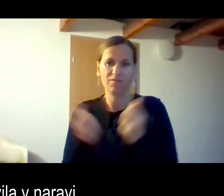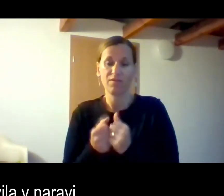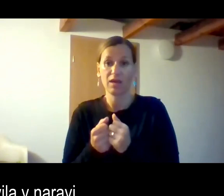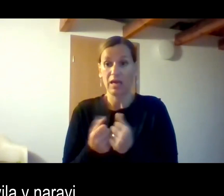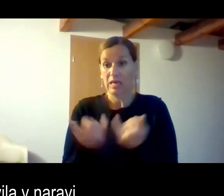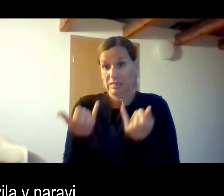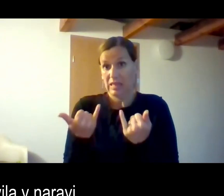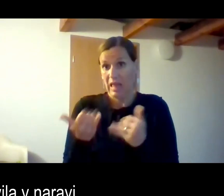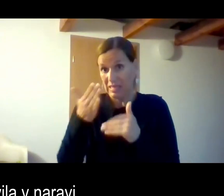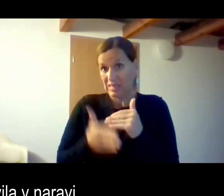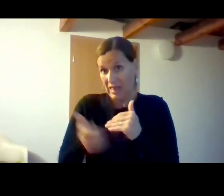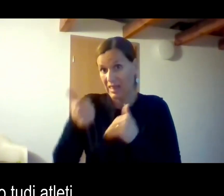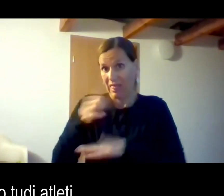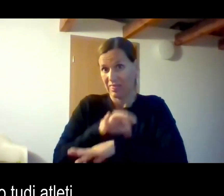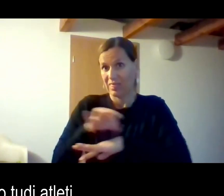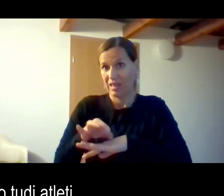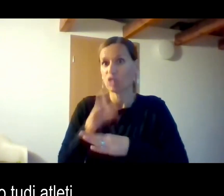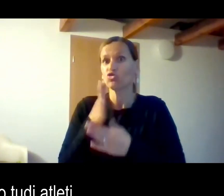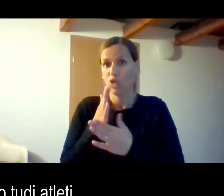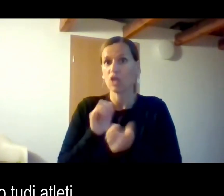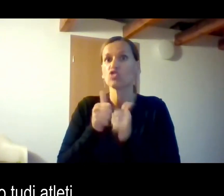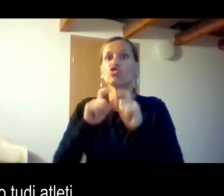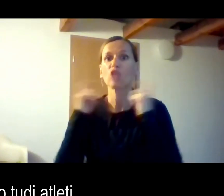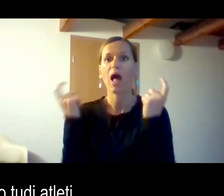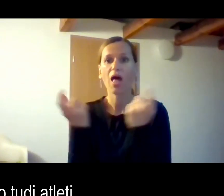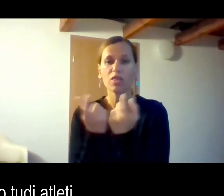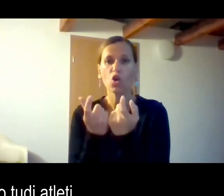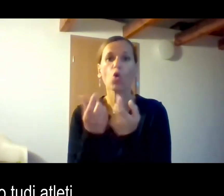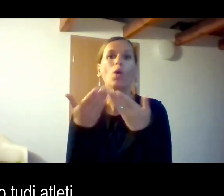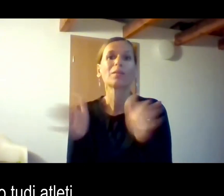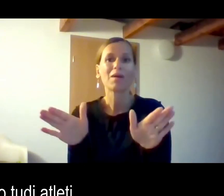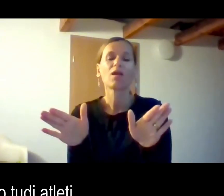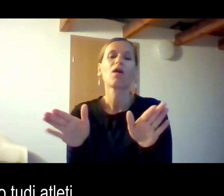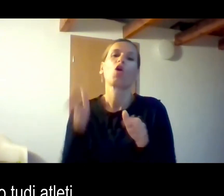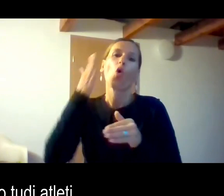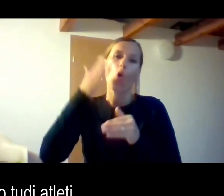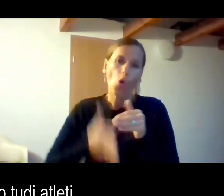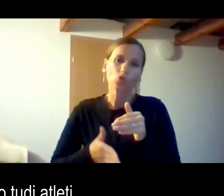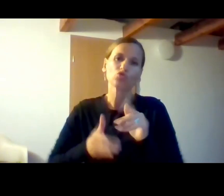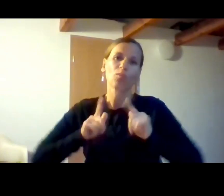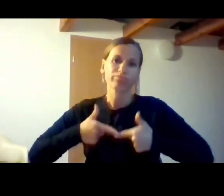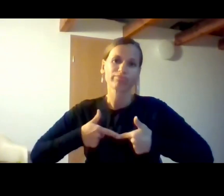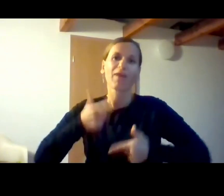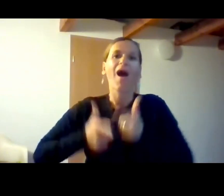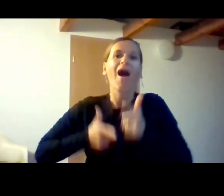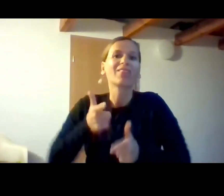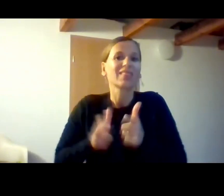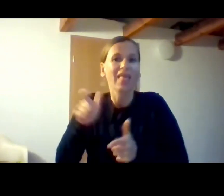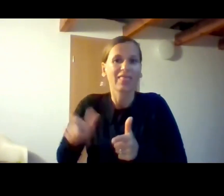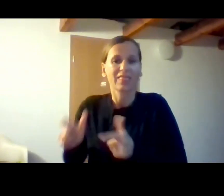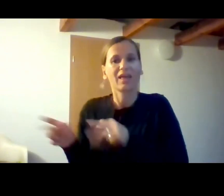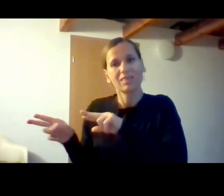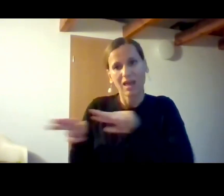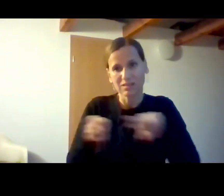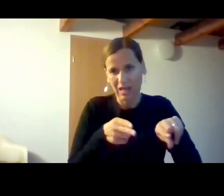tudi stadion odprl in smo se lahko atleti končno vrnili na stezo. Seveda